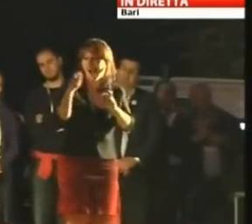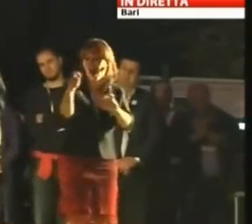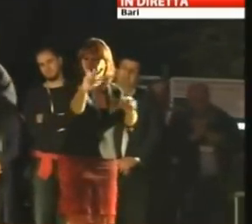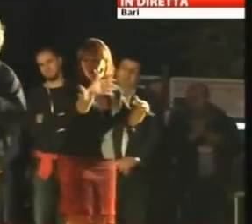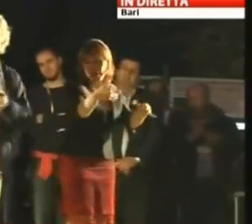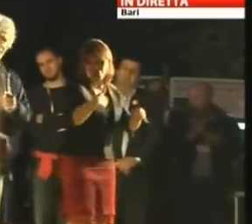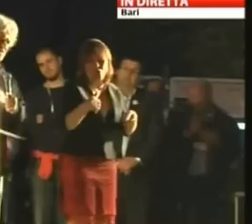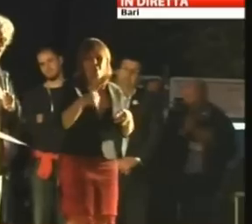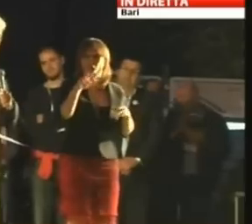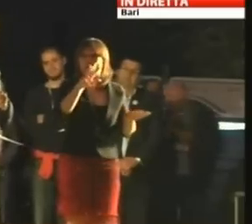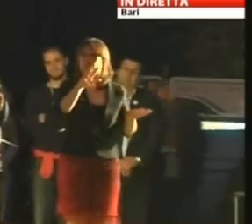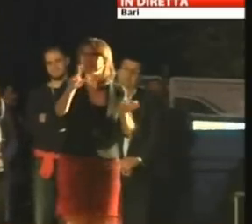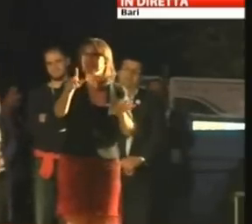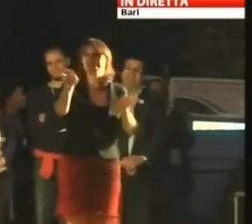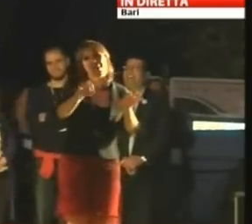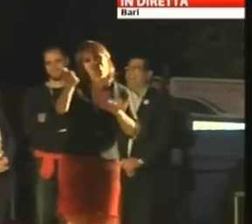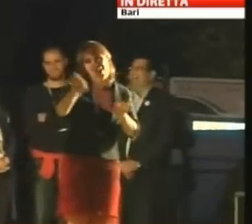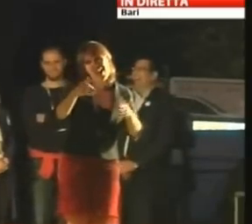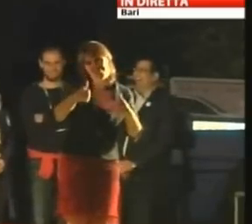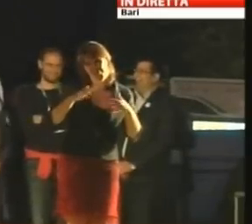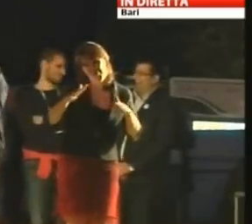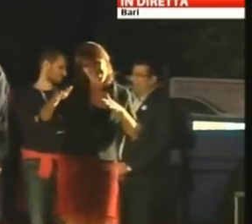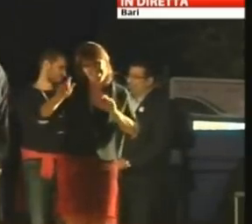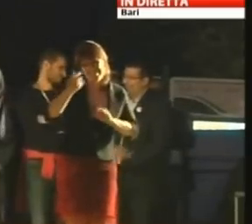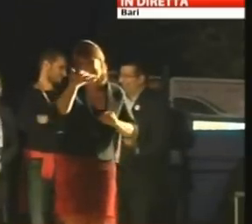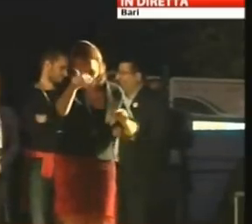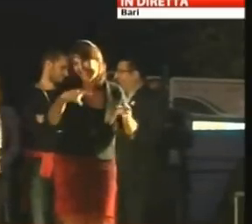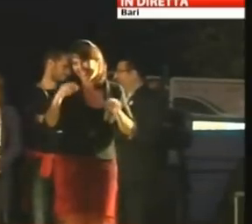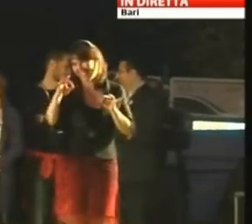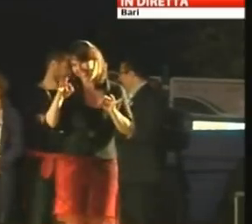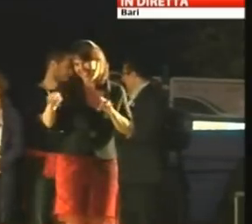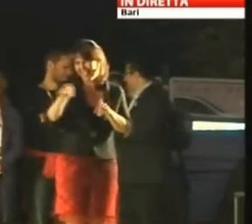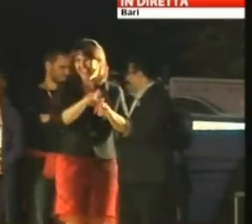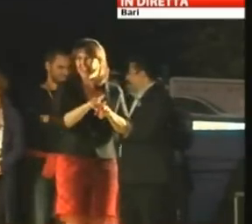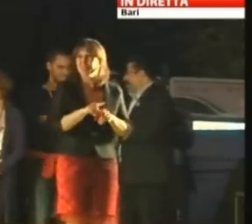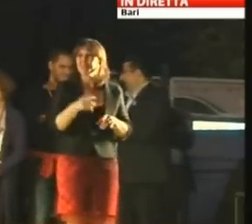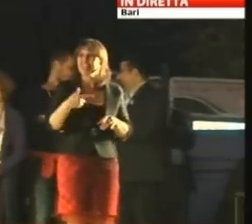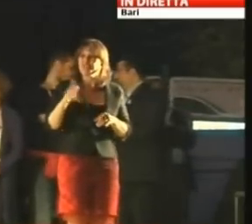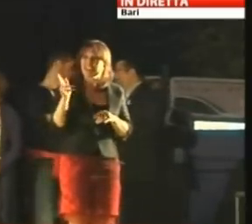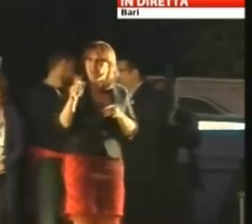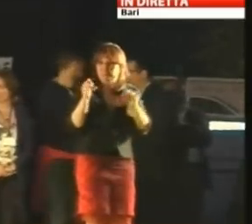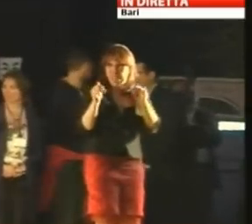quasi all'87%. Quindi c'è ancora quel 13.